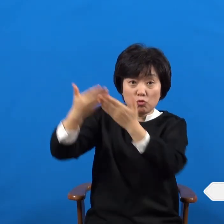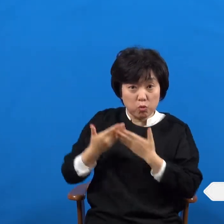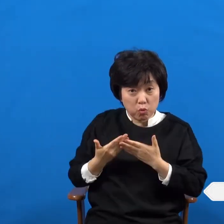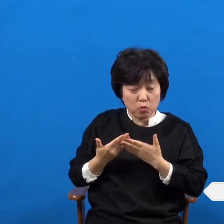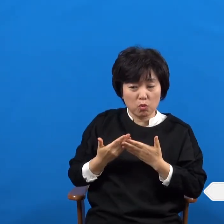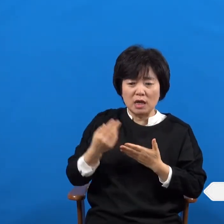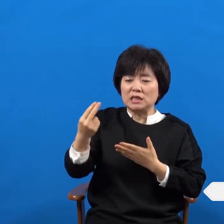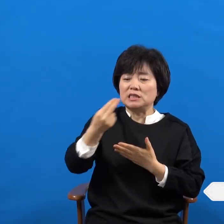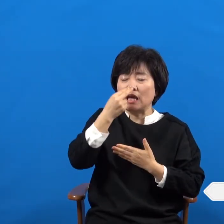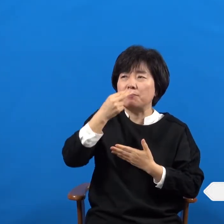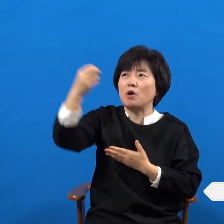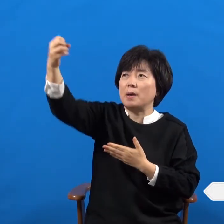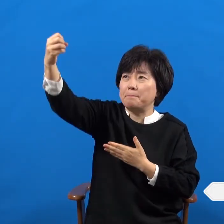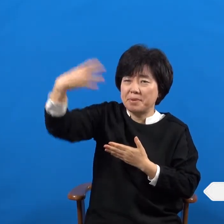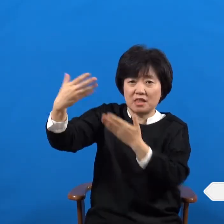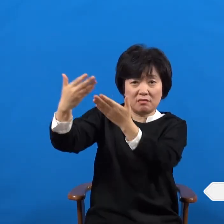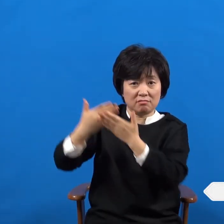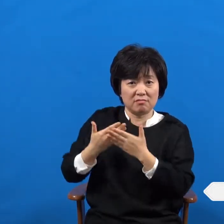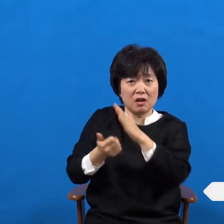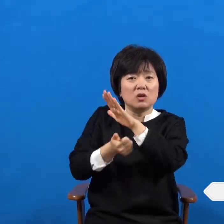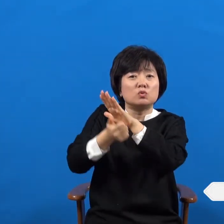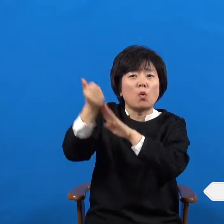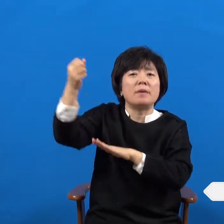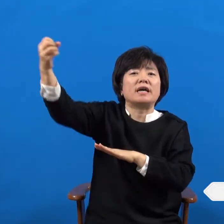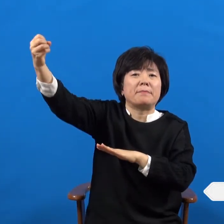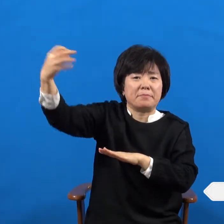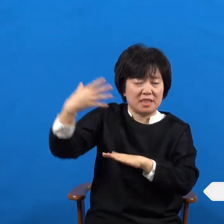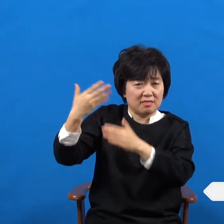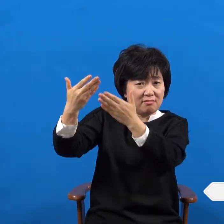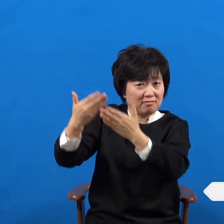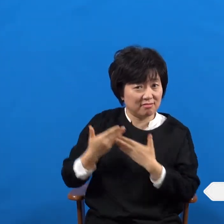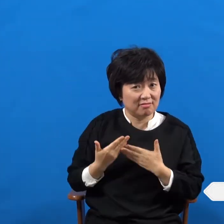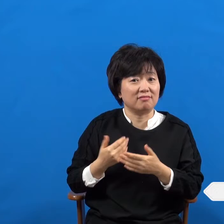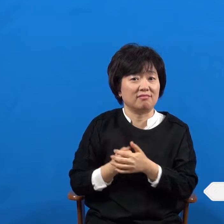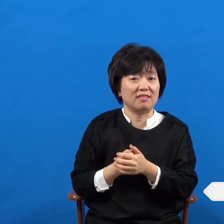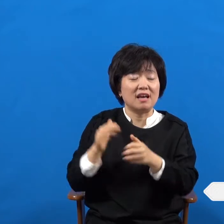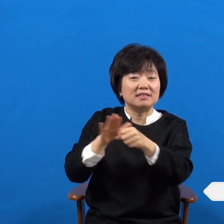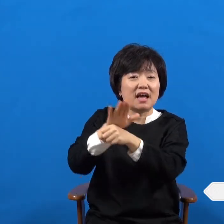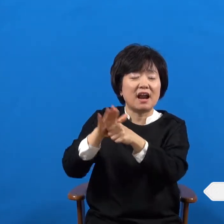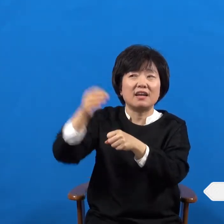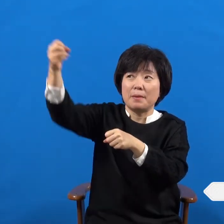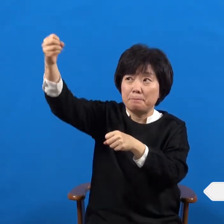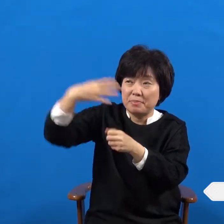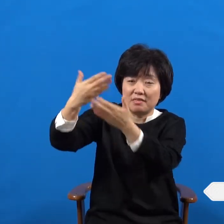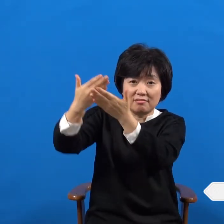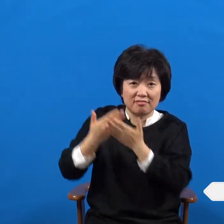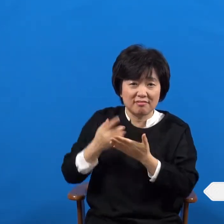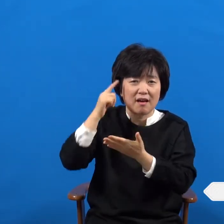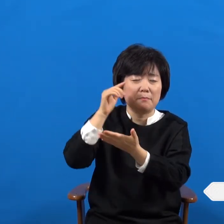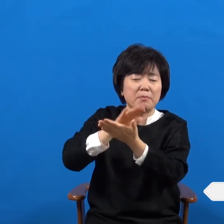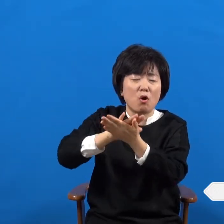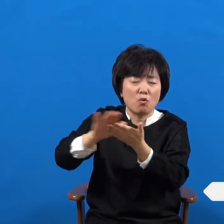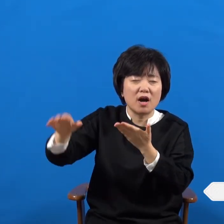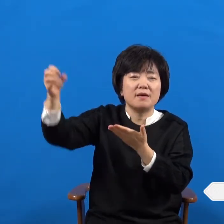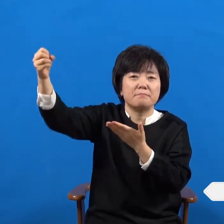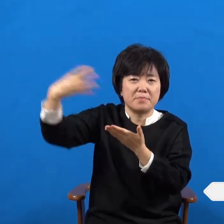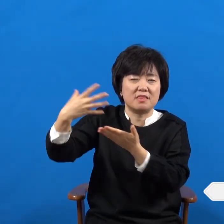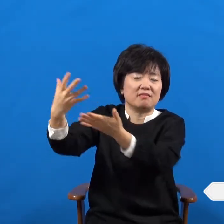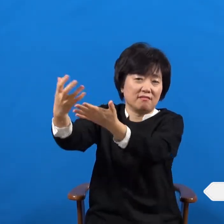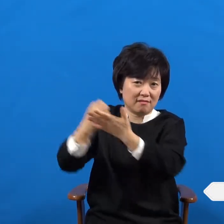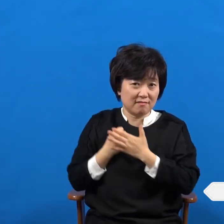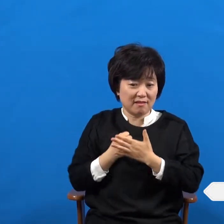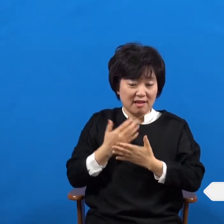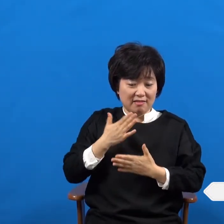빛은 생명의 빛입니다. 소망의 빛입니다. 사랑의 빛입니다. 평화의 빛입니다. 내가